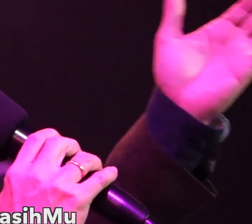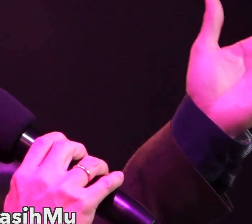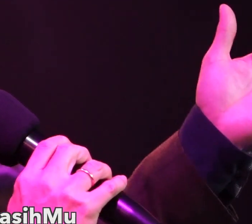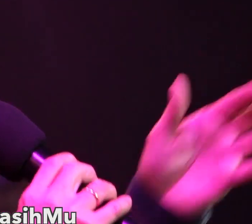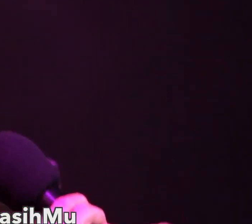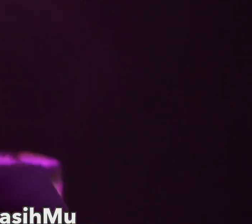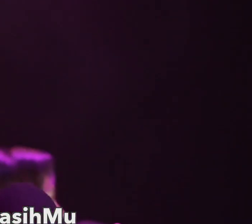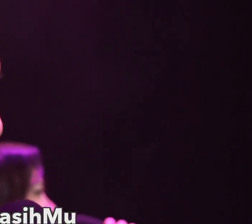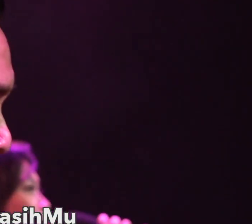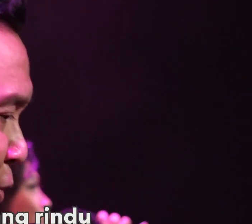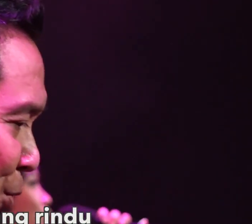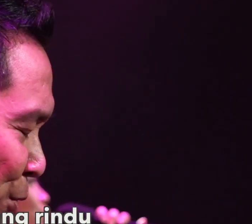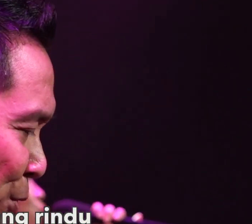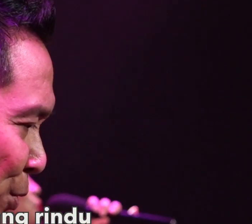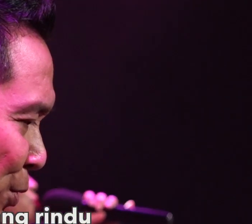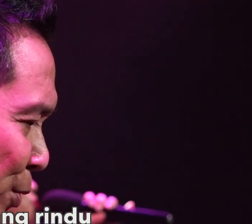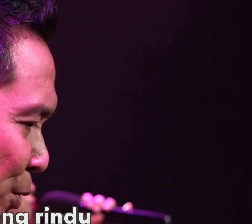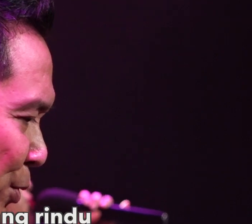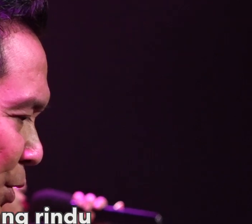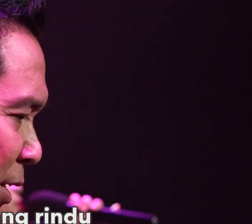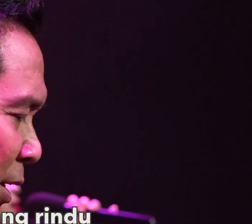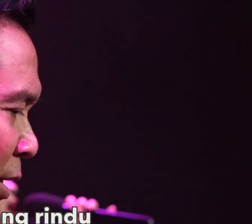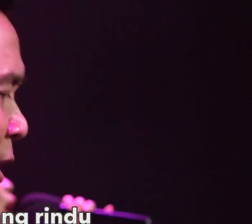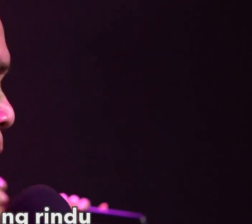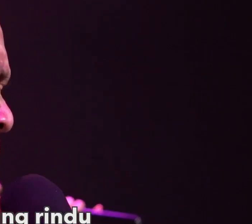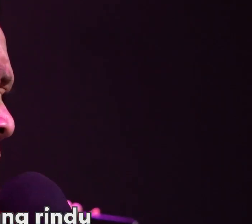besarnya kasih-Mu,